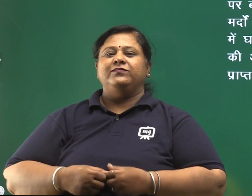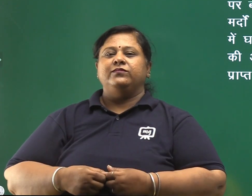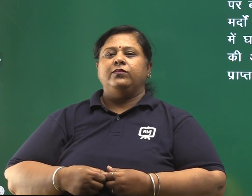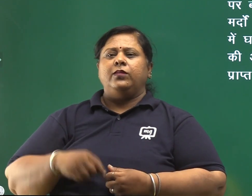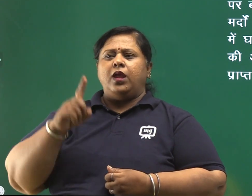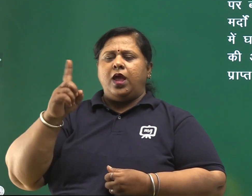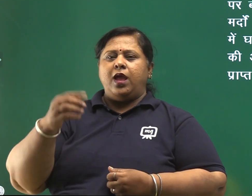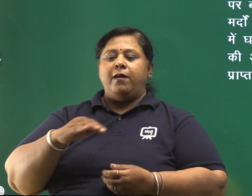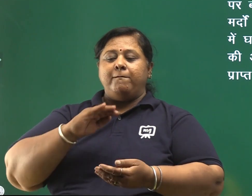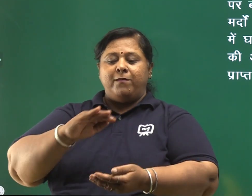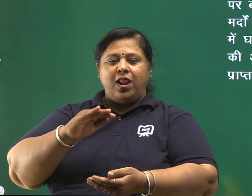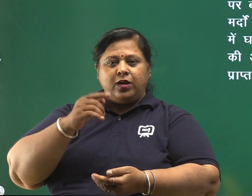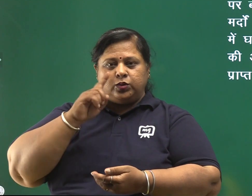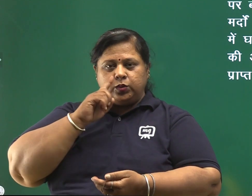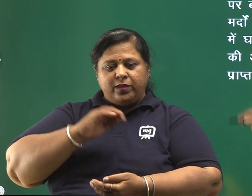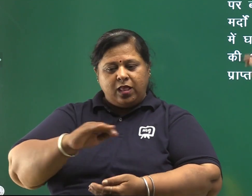एक बालक को